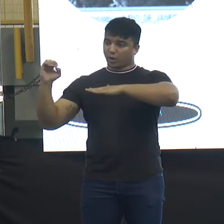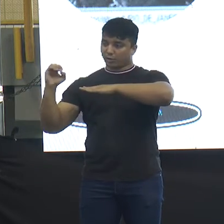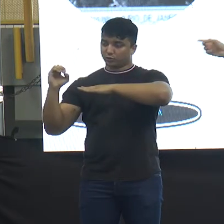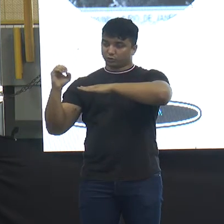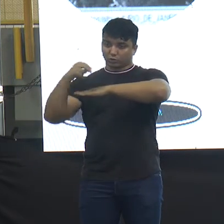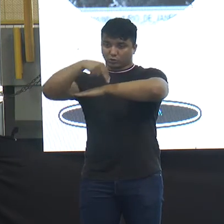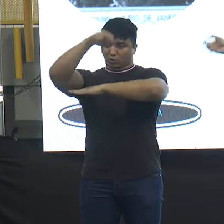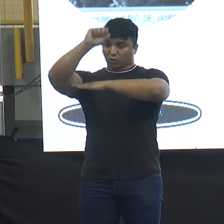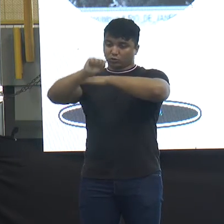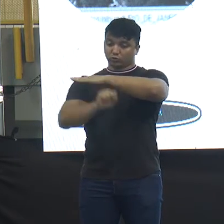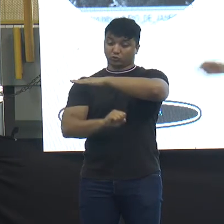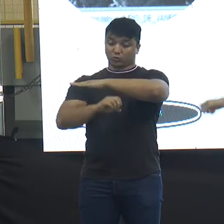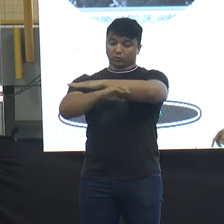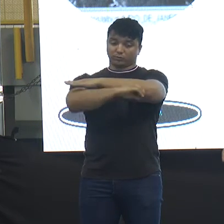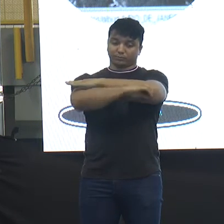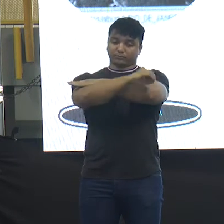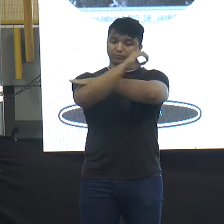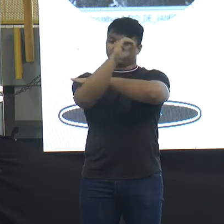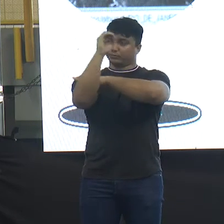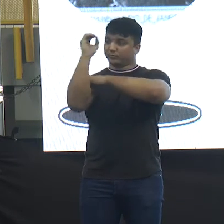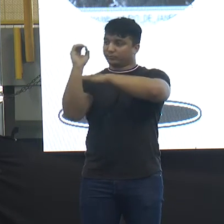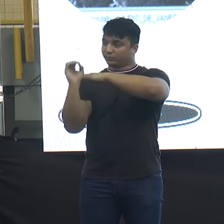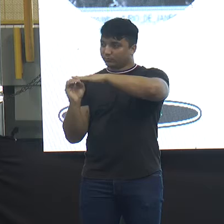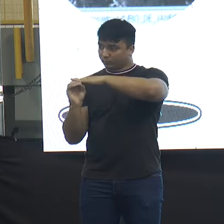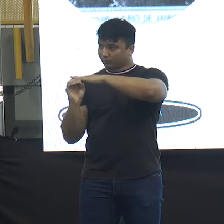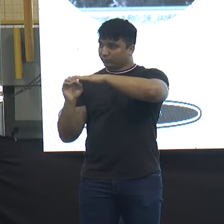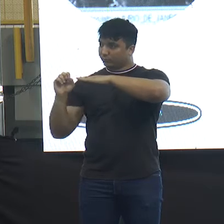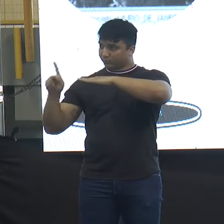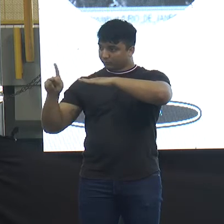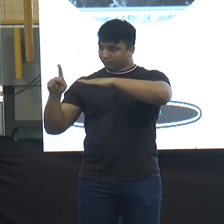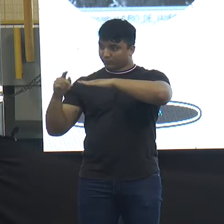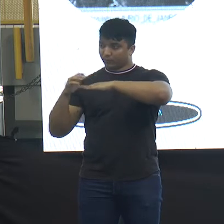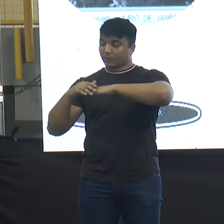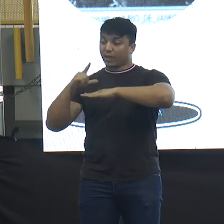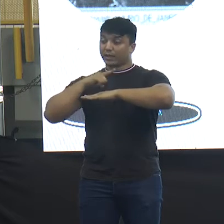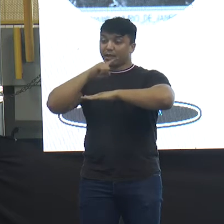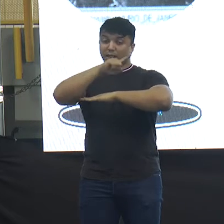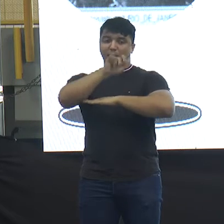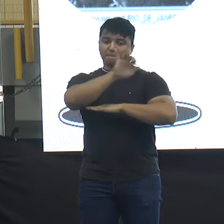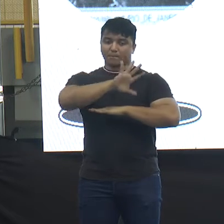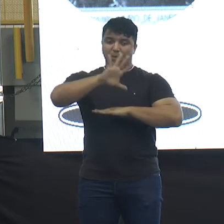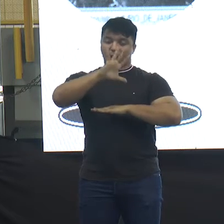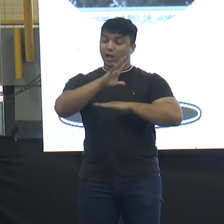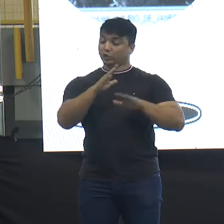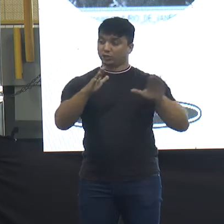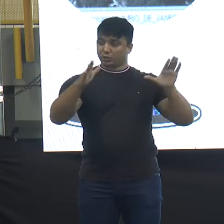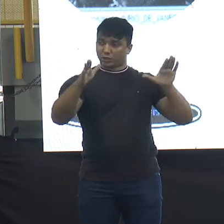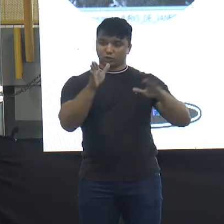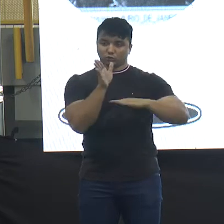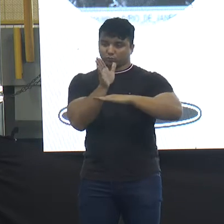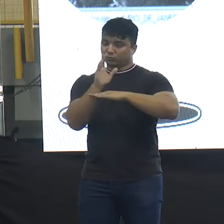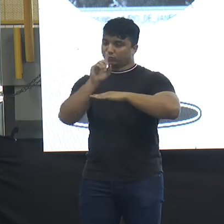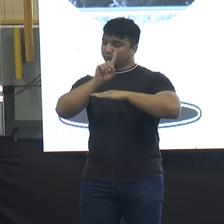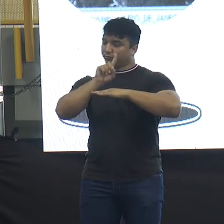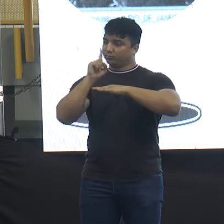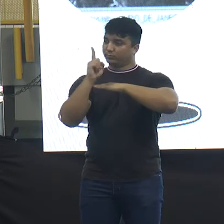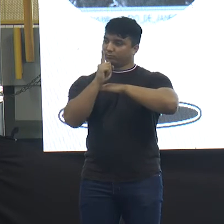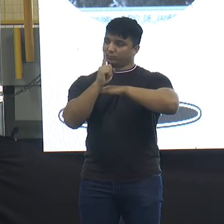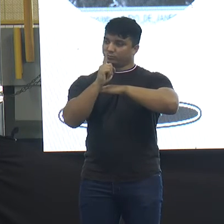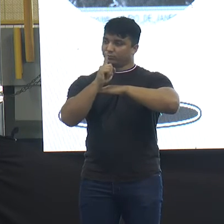Se aqui é o nascente, do lado esquerdo eu vou ter o quê? O poente. Então você já matou parte da